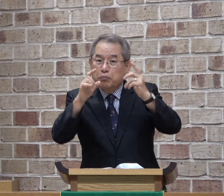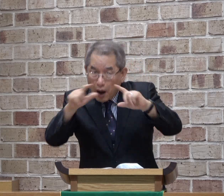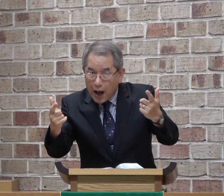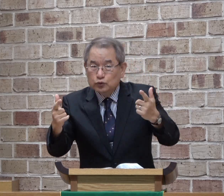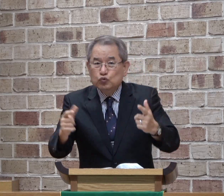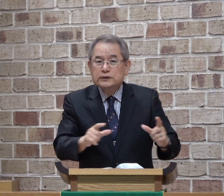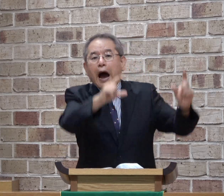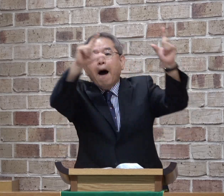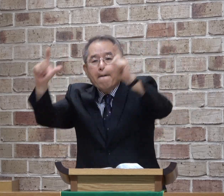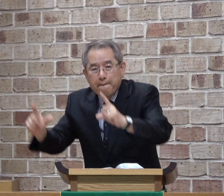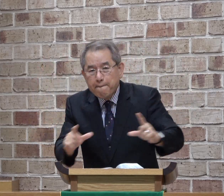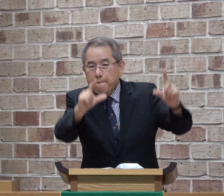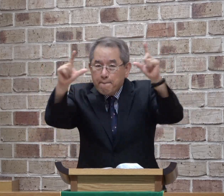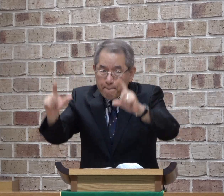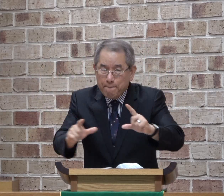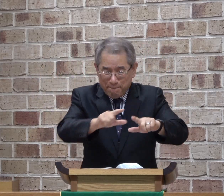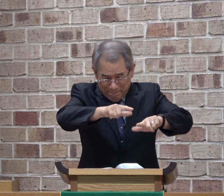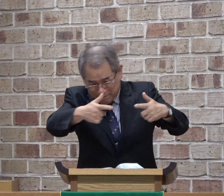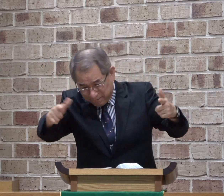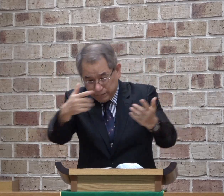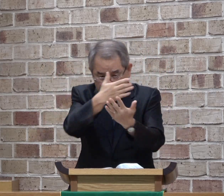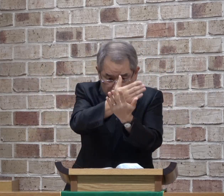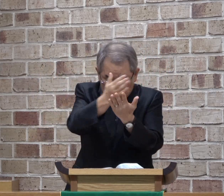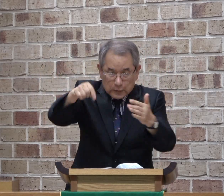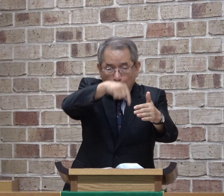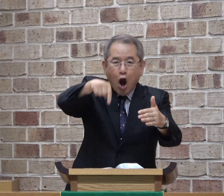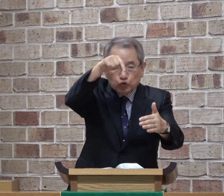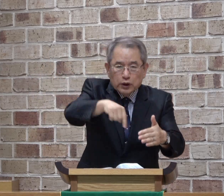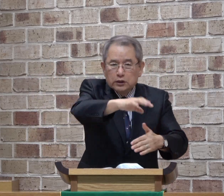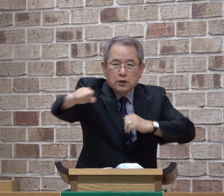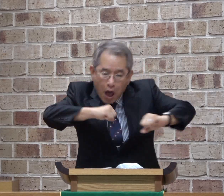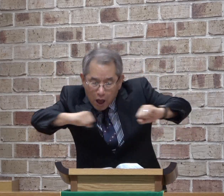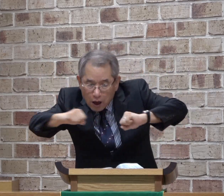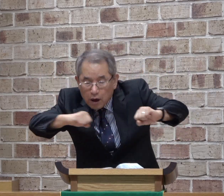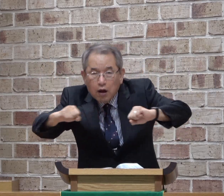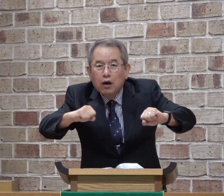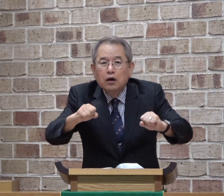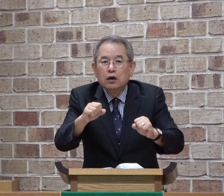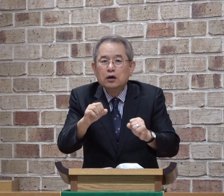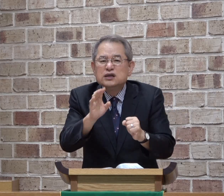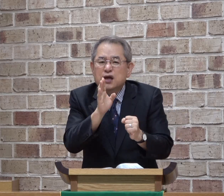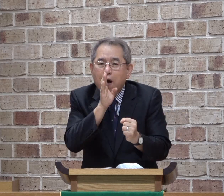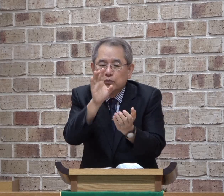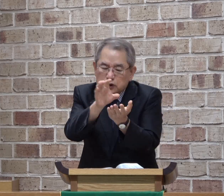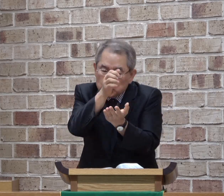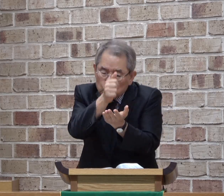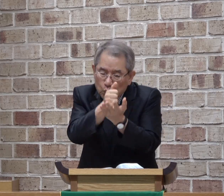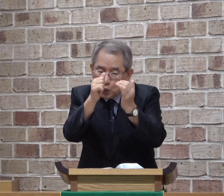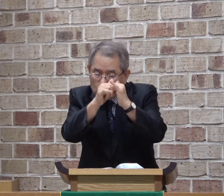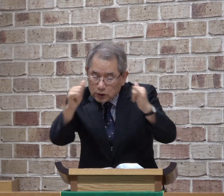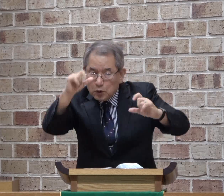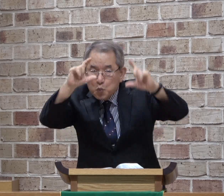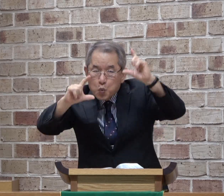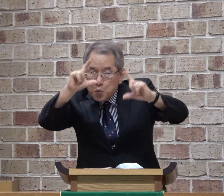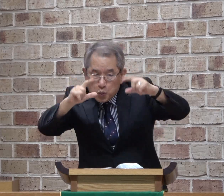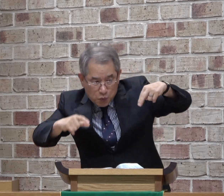우리는 하나님 앞에 모든 예배를 드릴 뿐만 아니라 우리의 삶의 모든 전체적인 부분에서, 우리 행함에서, 그